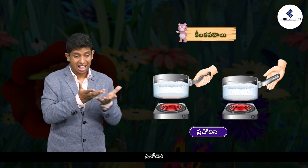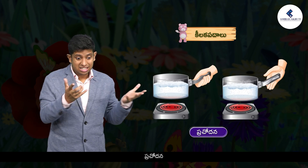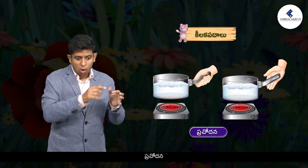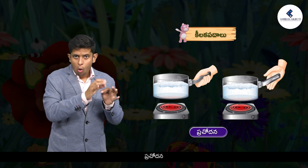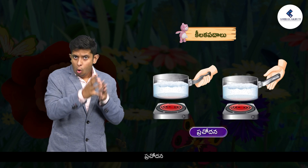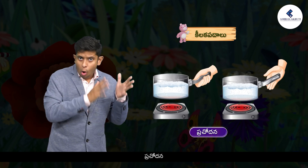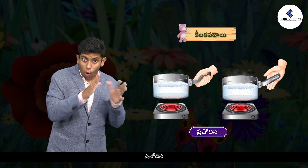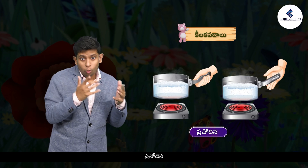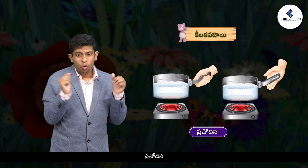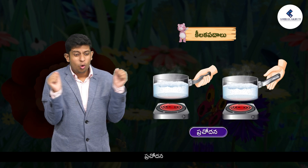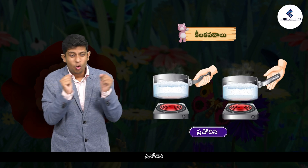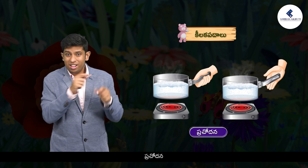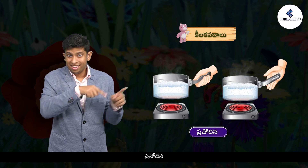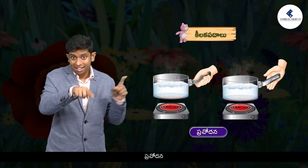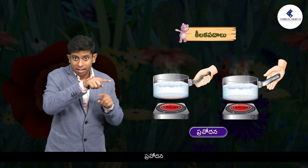ప్రచోదన,